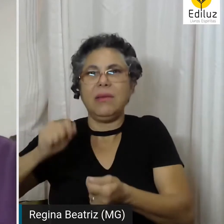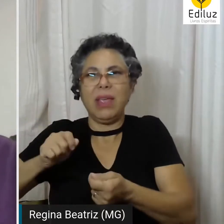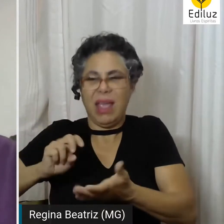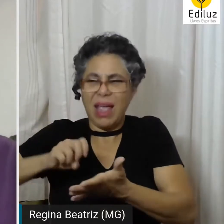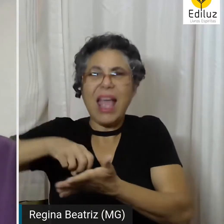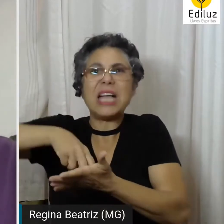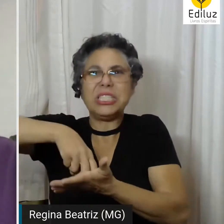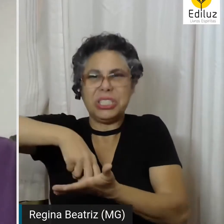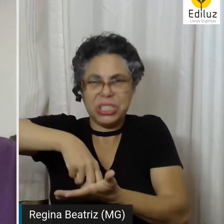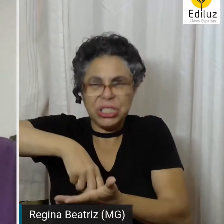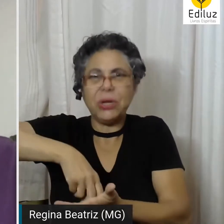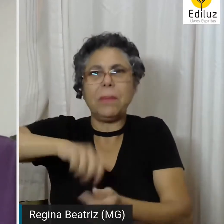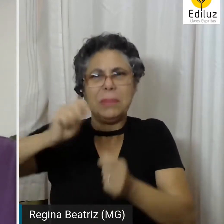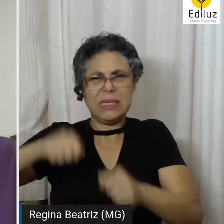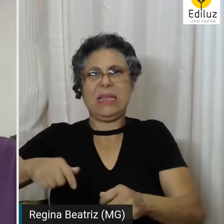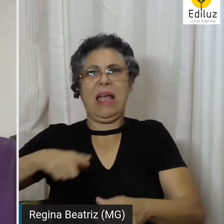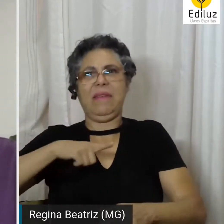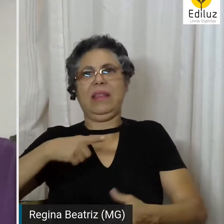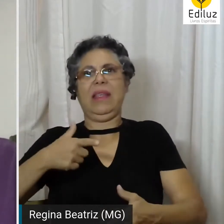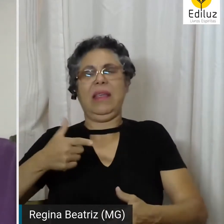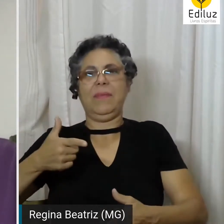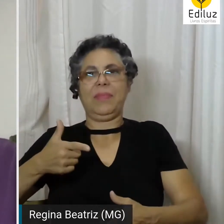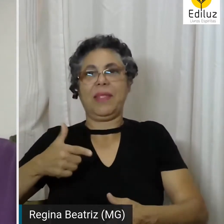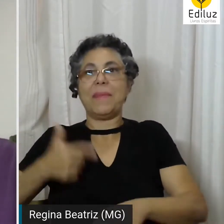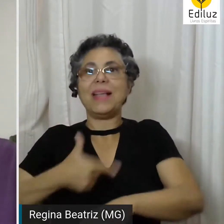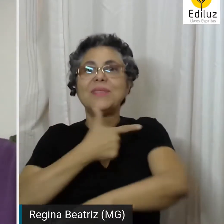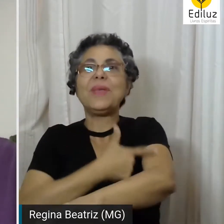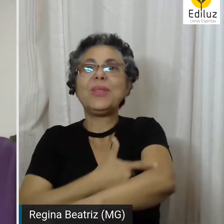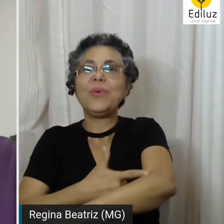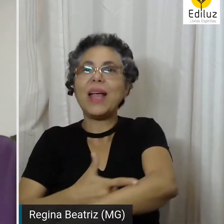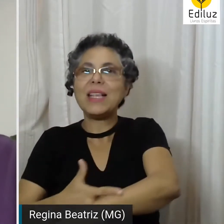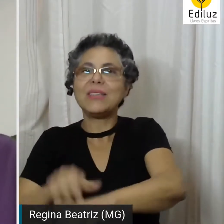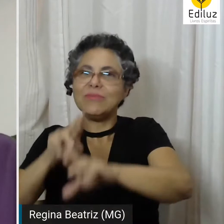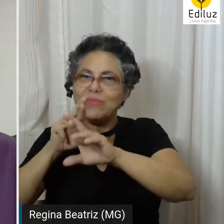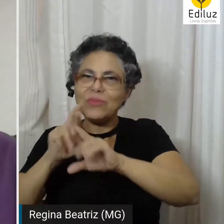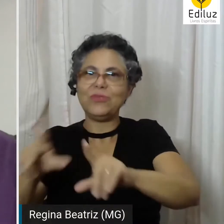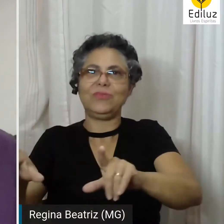uma proposta de educação.